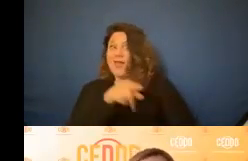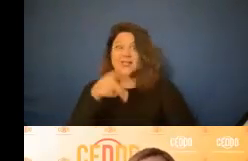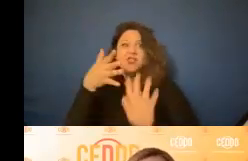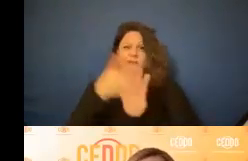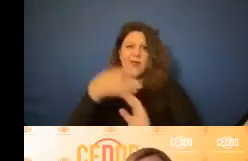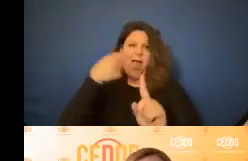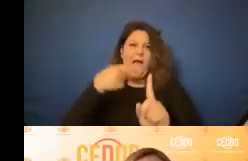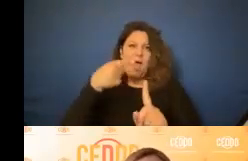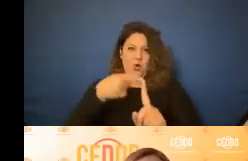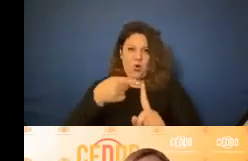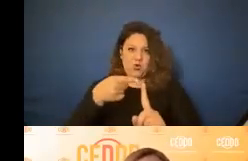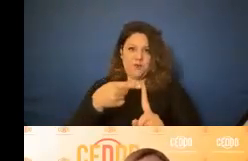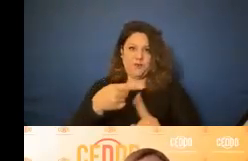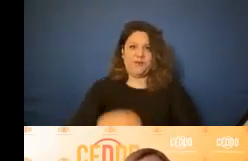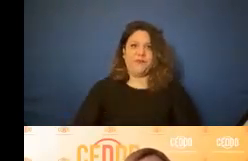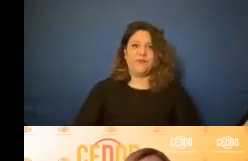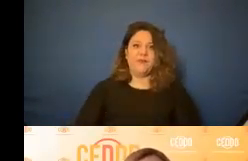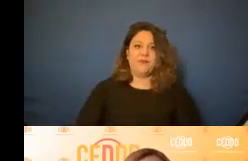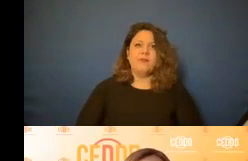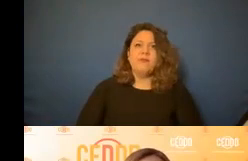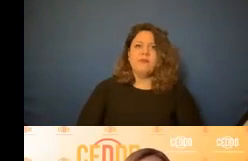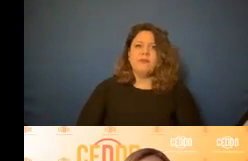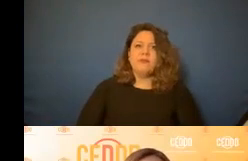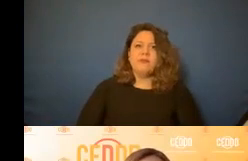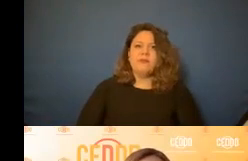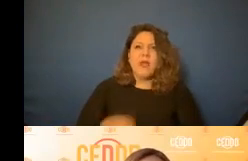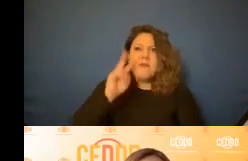visto por allá a profesores, aunque hubiera habido,